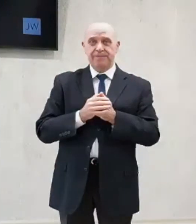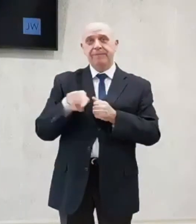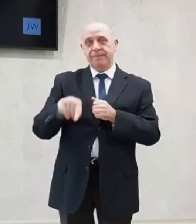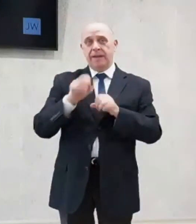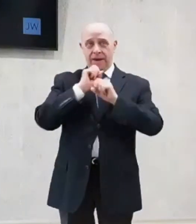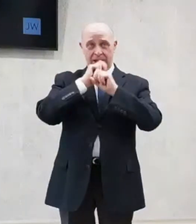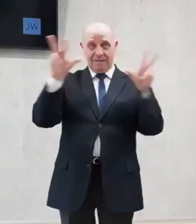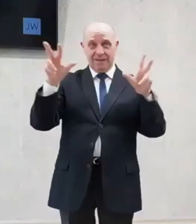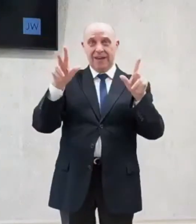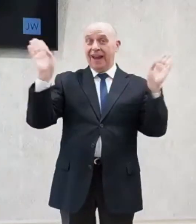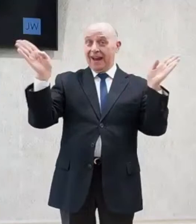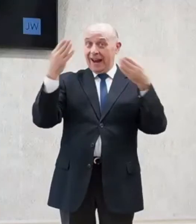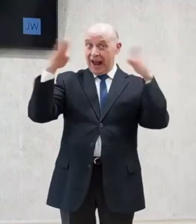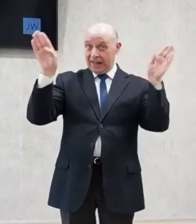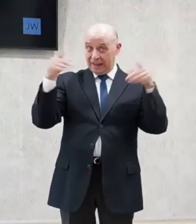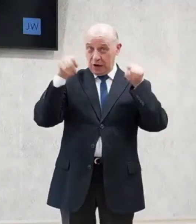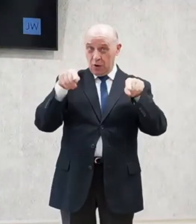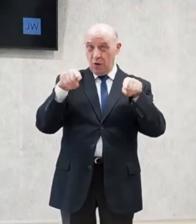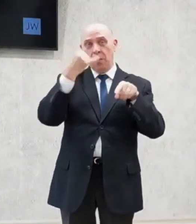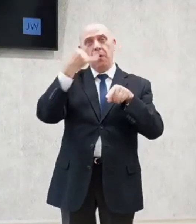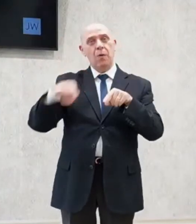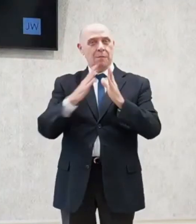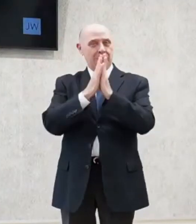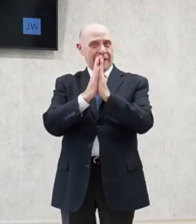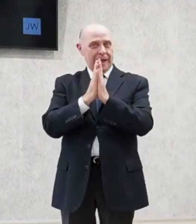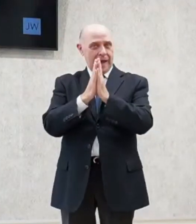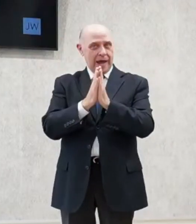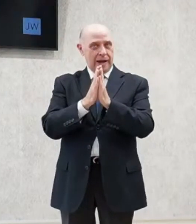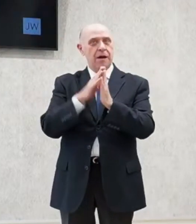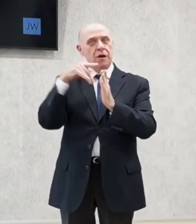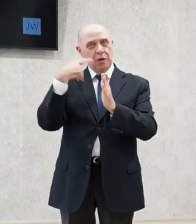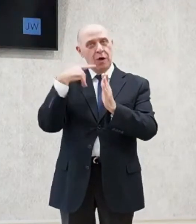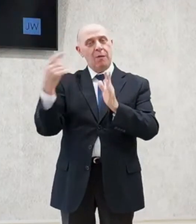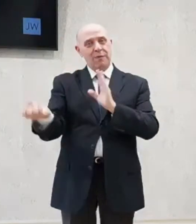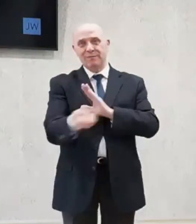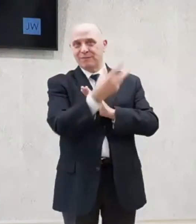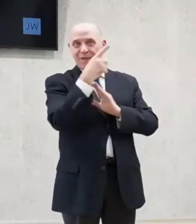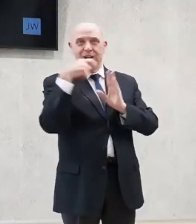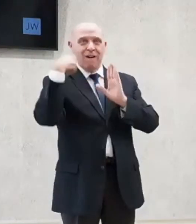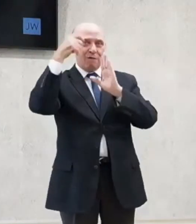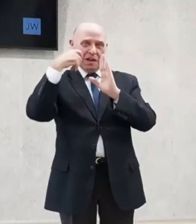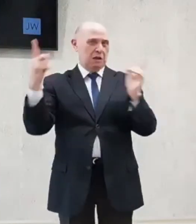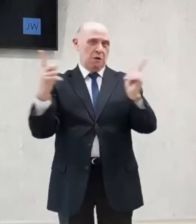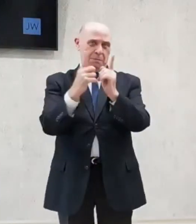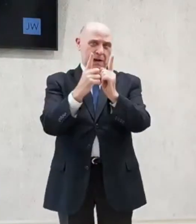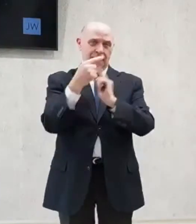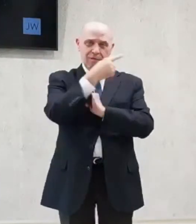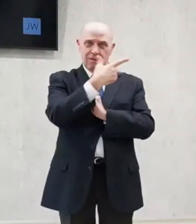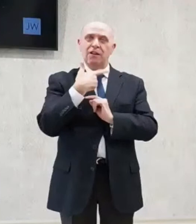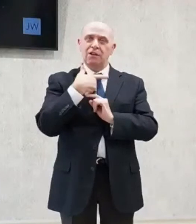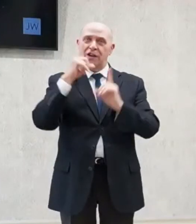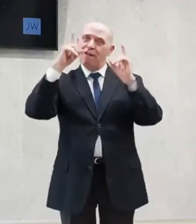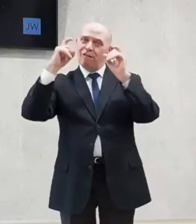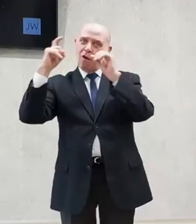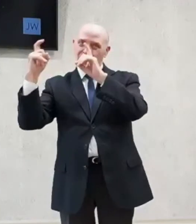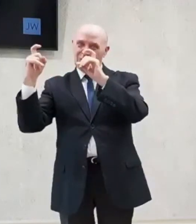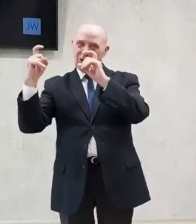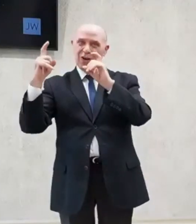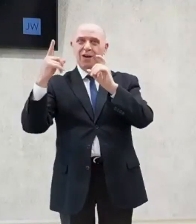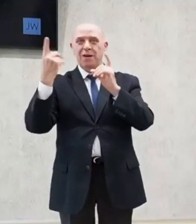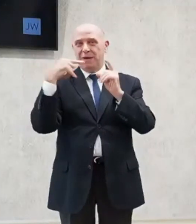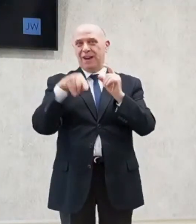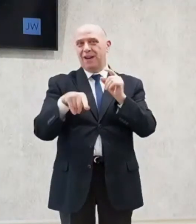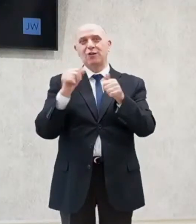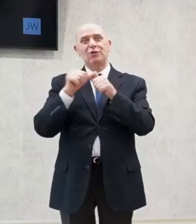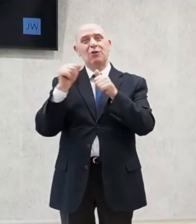dopo il Cantico e la preghiera finale e verrà fatto vedere un breve video dove ci sono alcune foto della